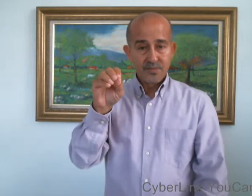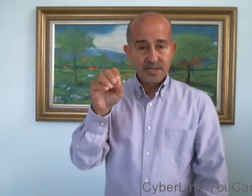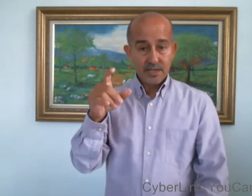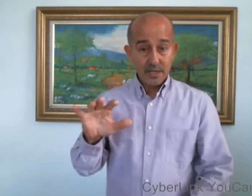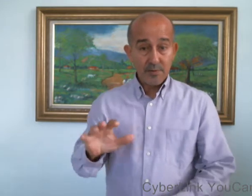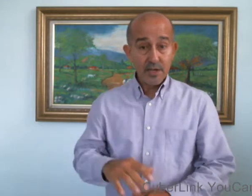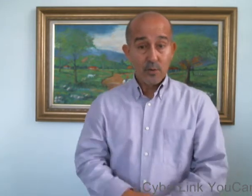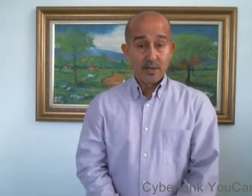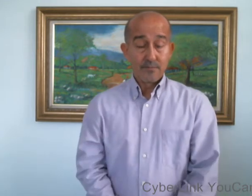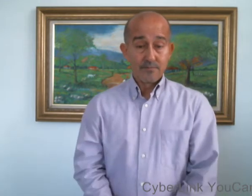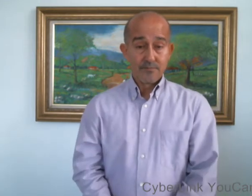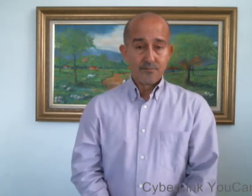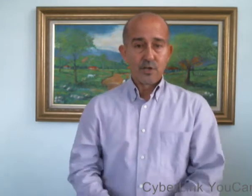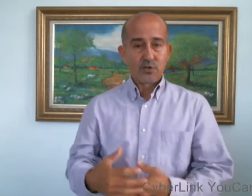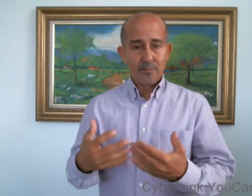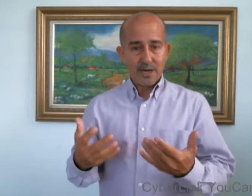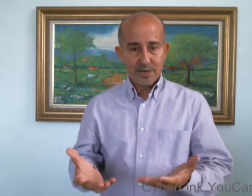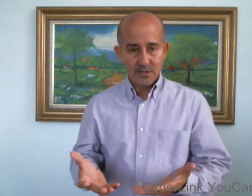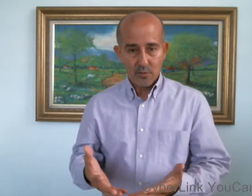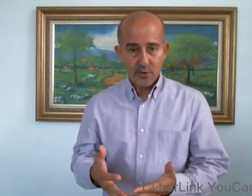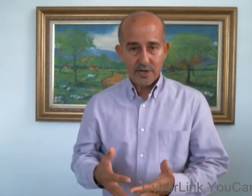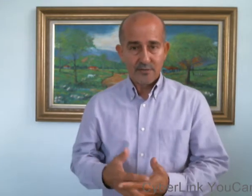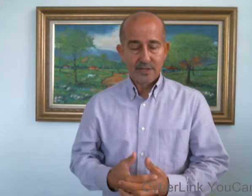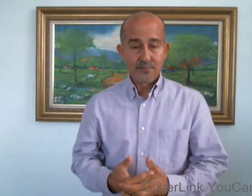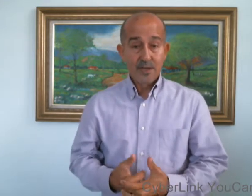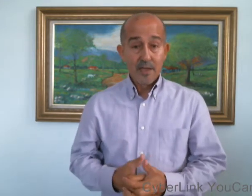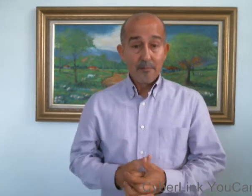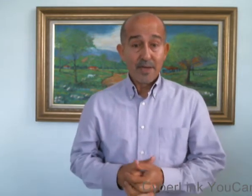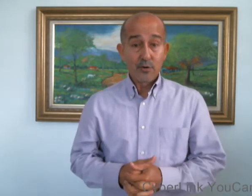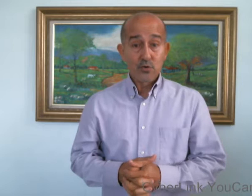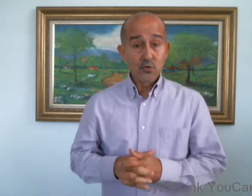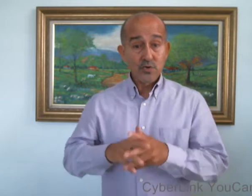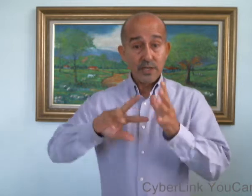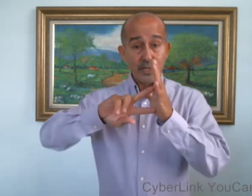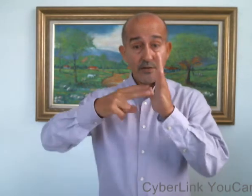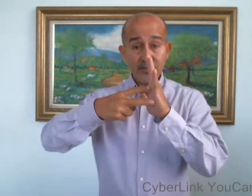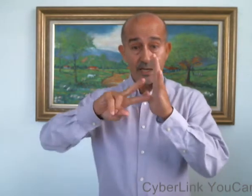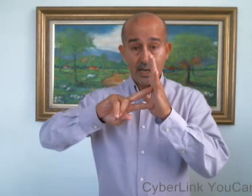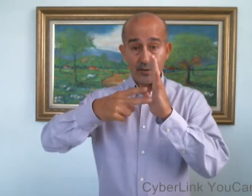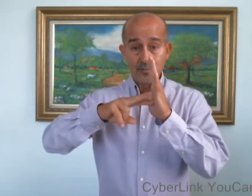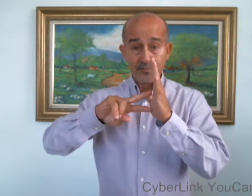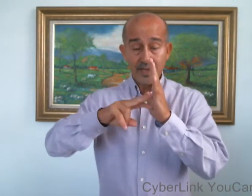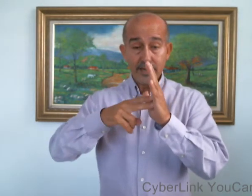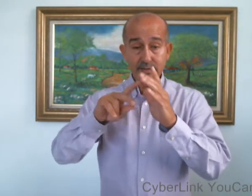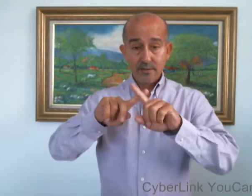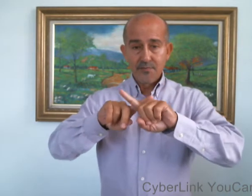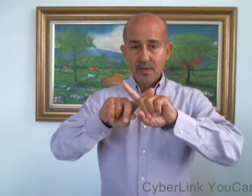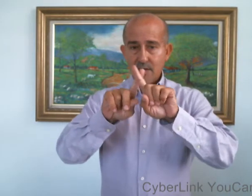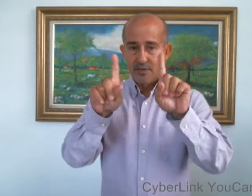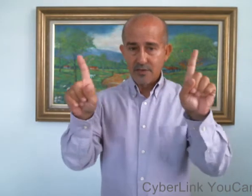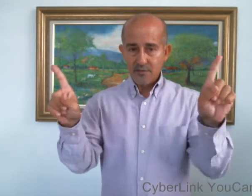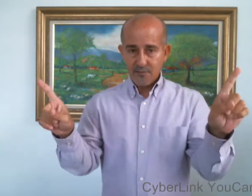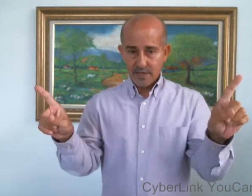Se escriben igual, porque son palabras homógrafas, pero su significado es